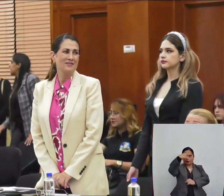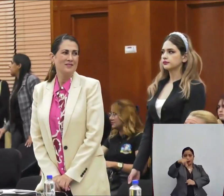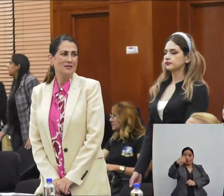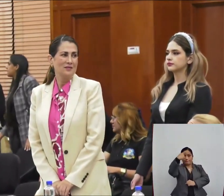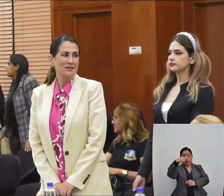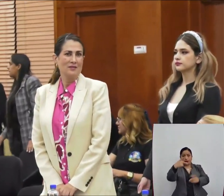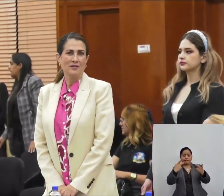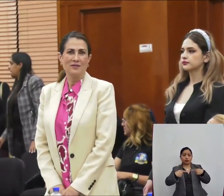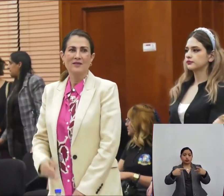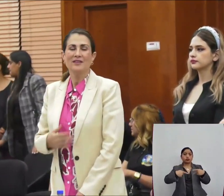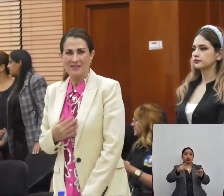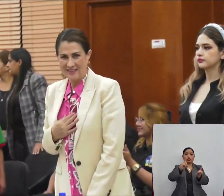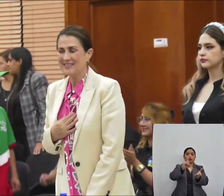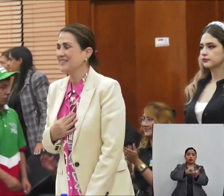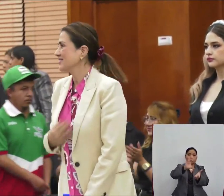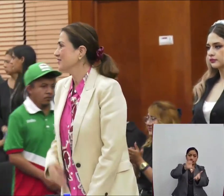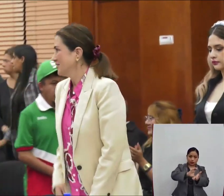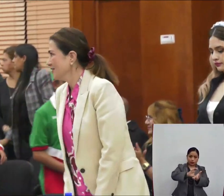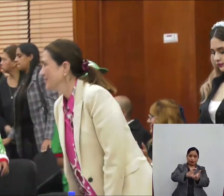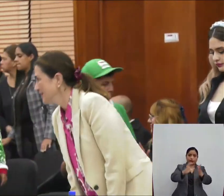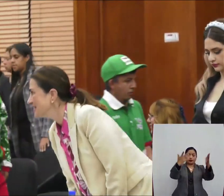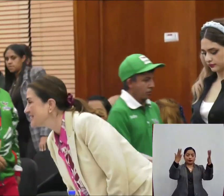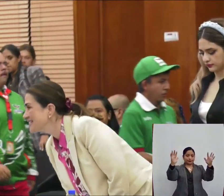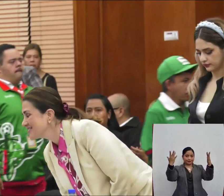la Discapacidad.